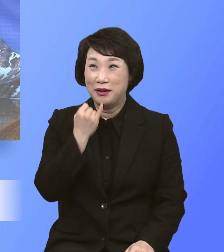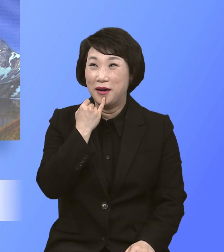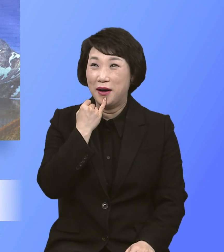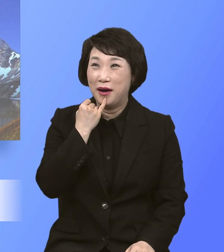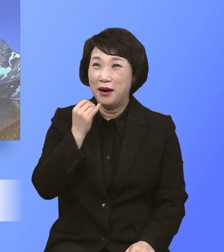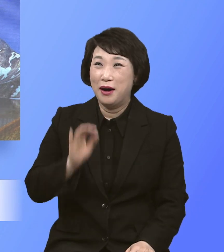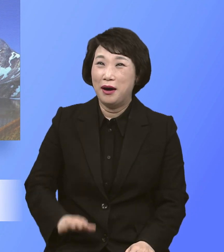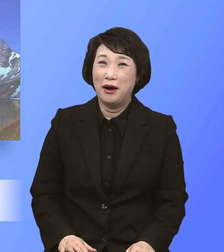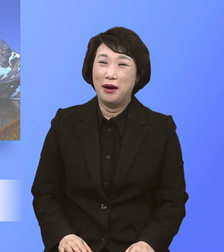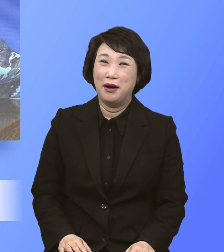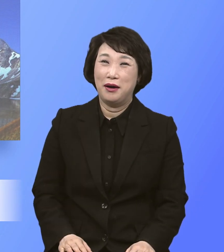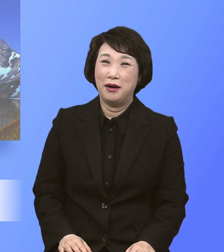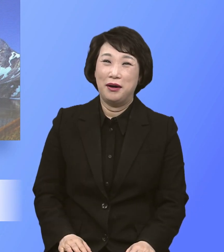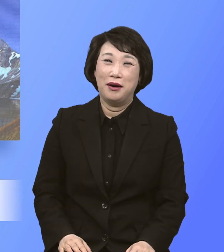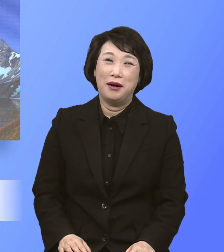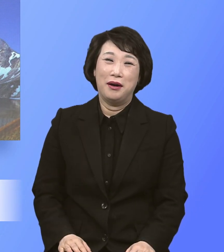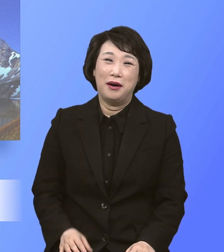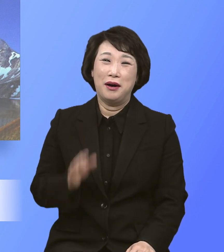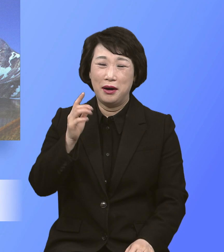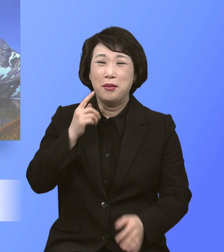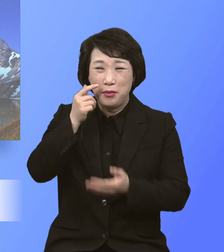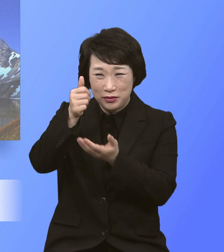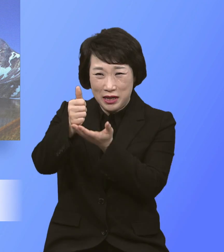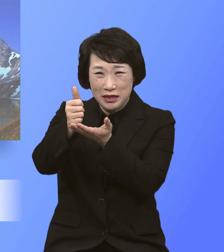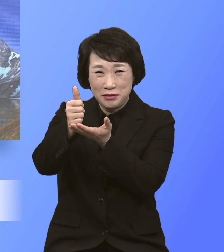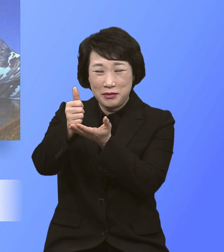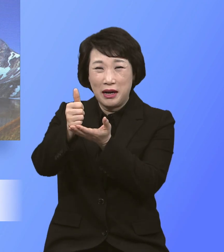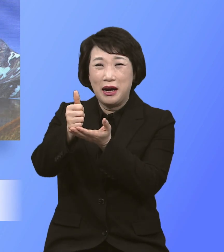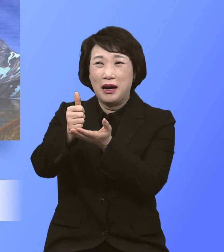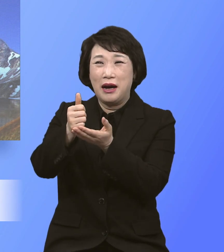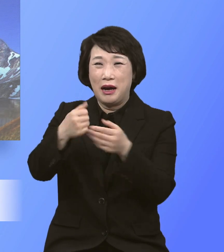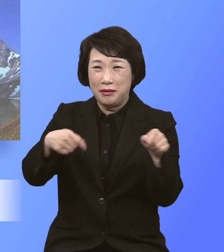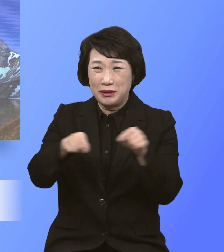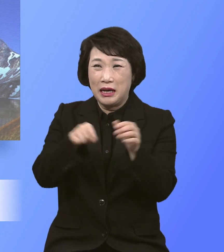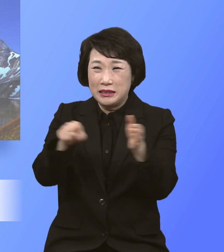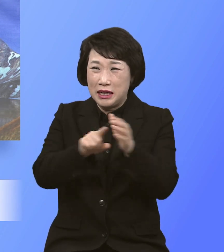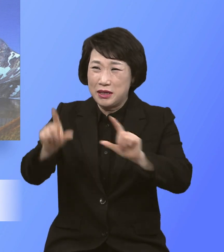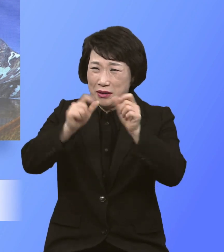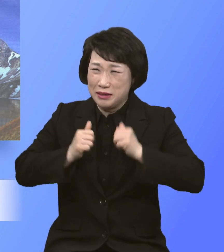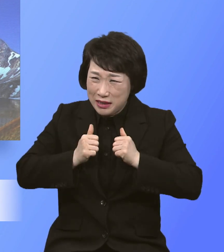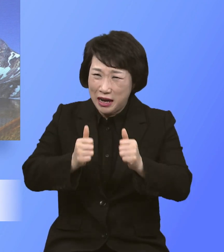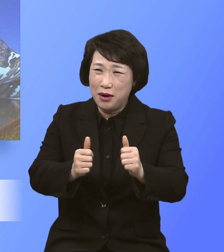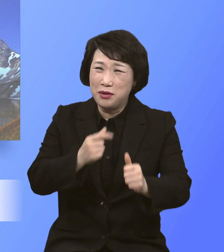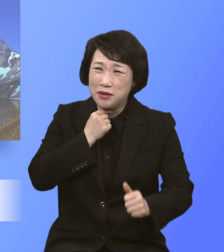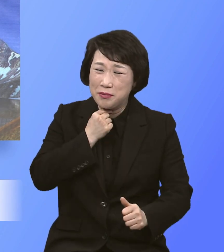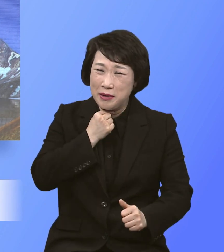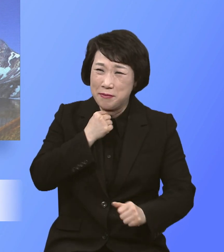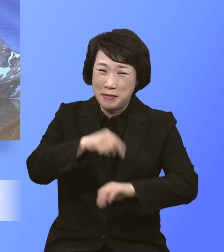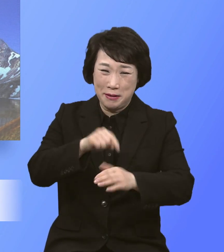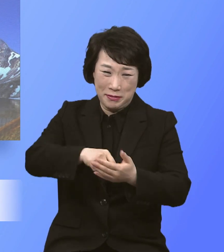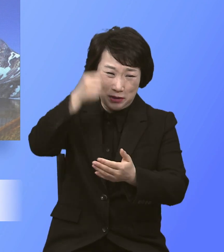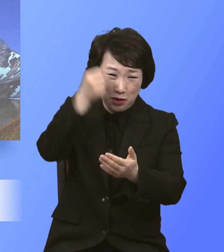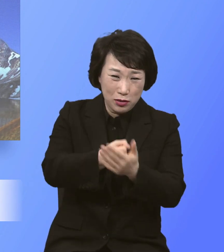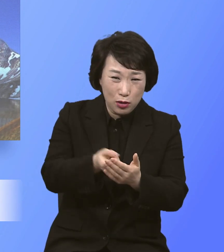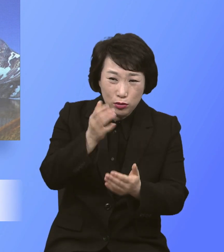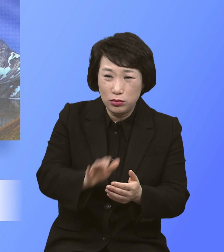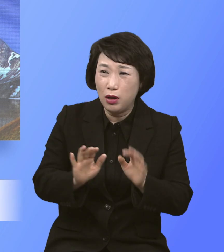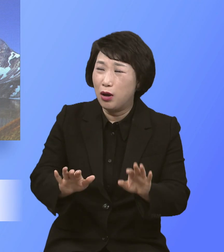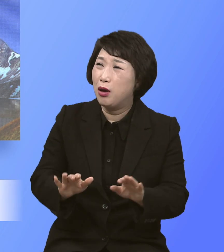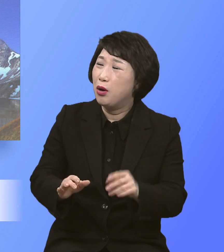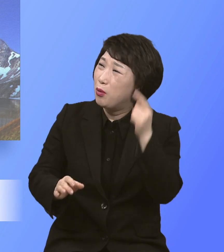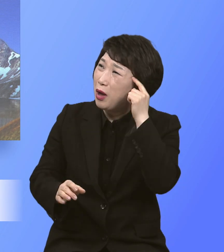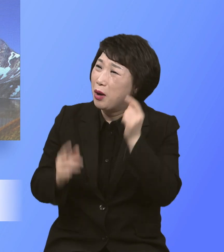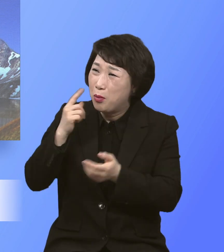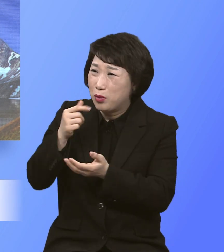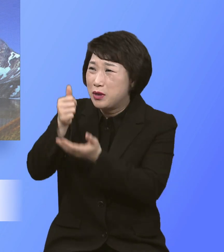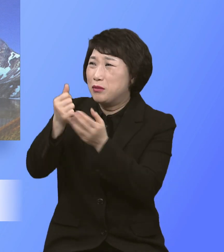목사님 모시고 신앙생활을 잘해봐야겠다 했는데 목사님이 자꾸 나이는 먹어가시고 육신은